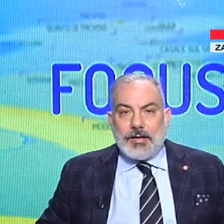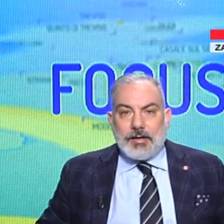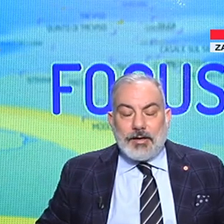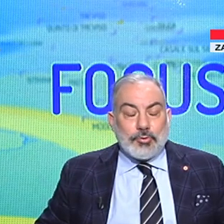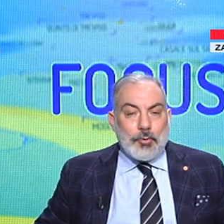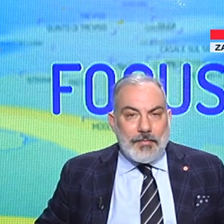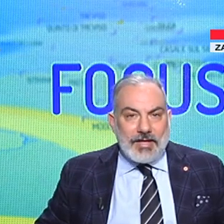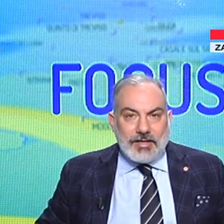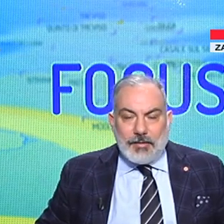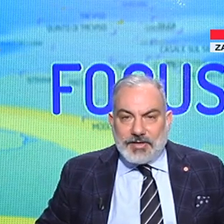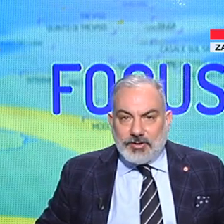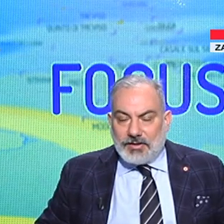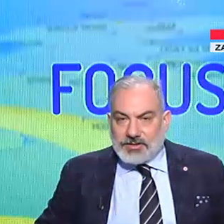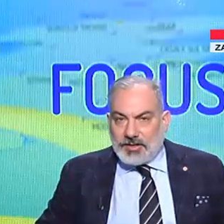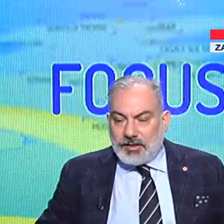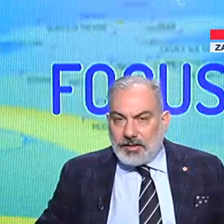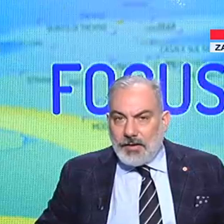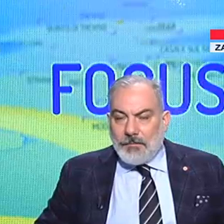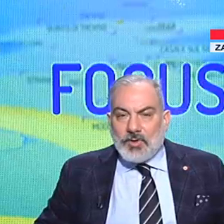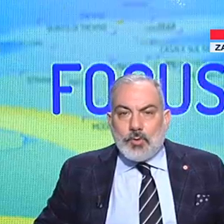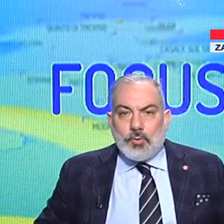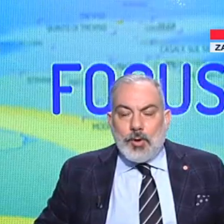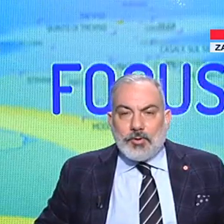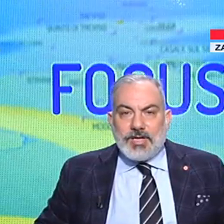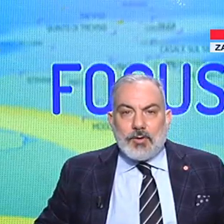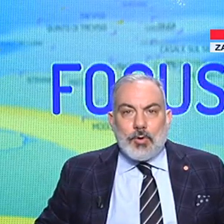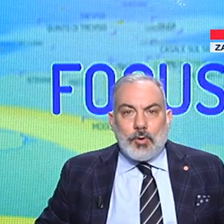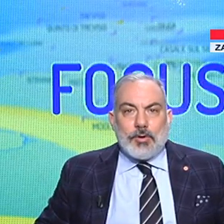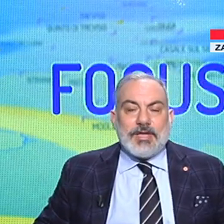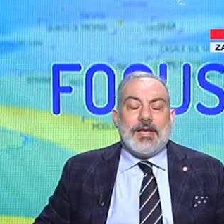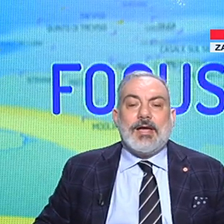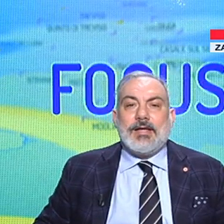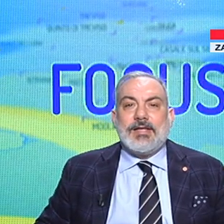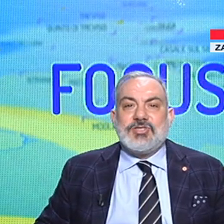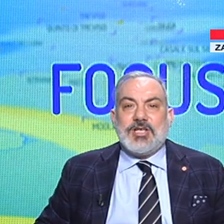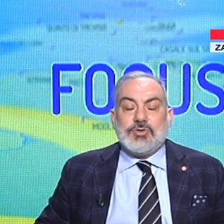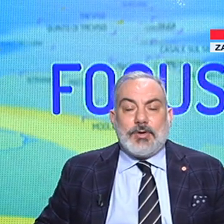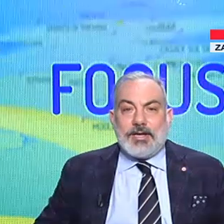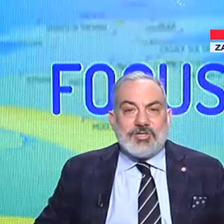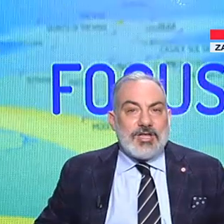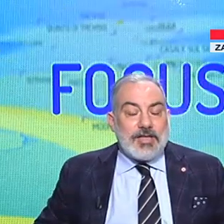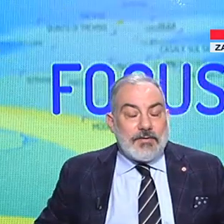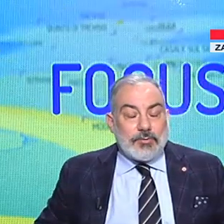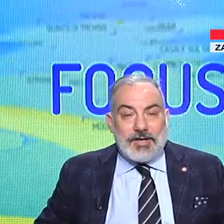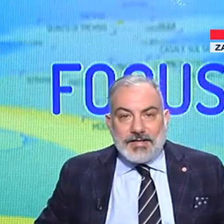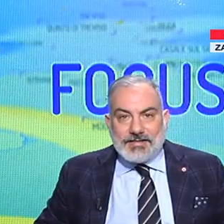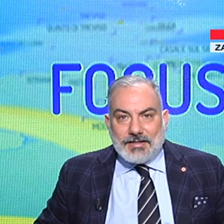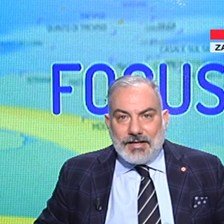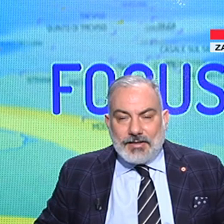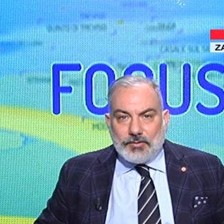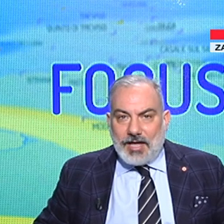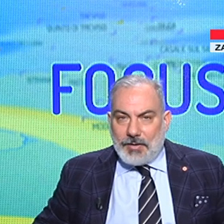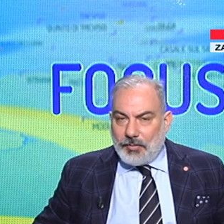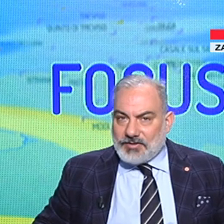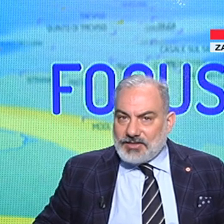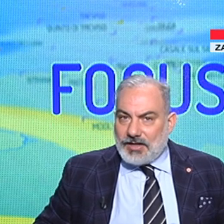guardrail autonomamente, ha perso la vita, si tratta di un uomo di Cogollo del Cengio. L'incidente è avvenuto all'altezza